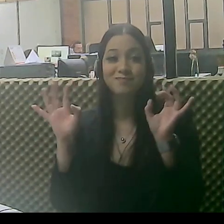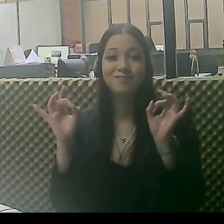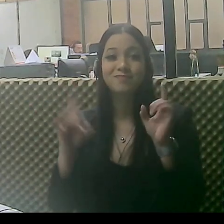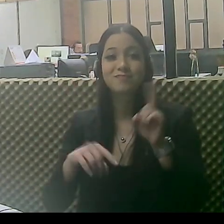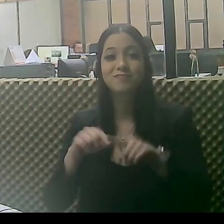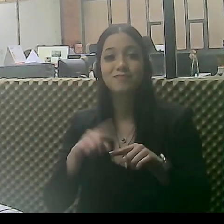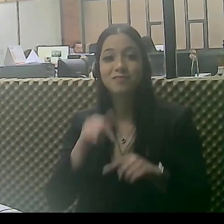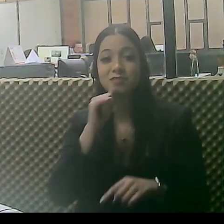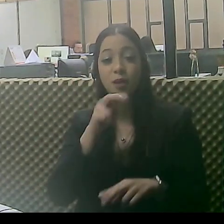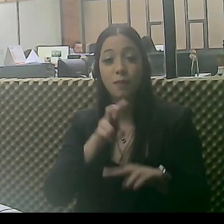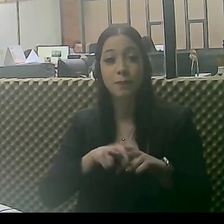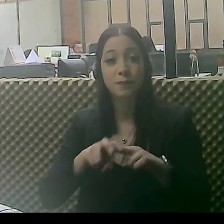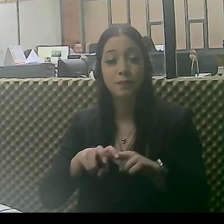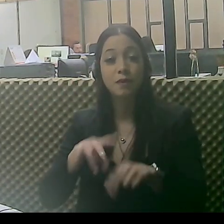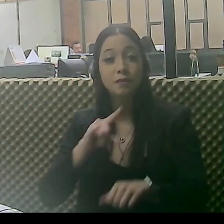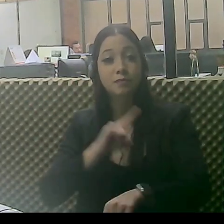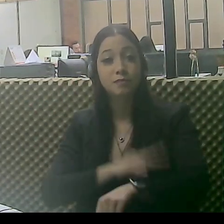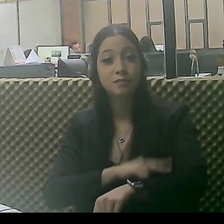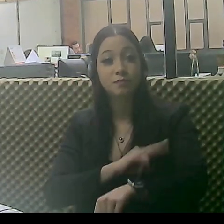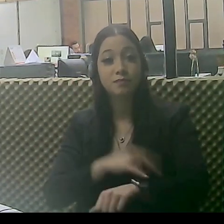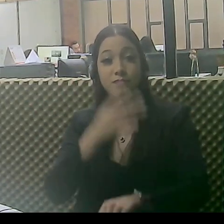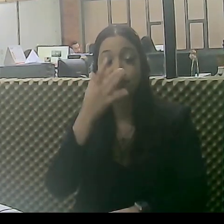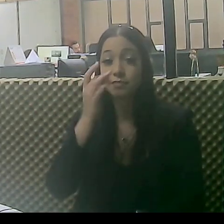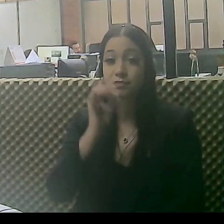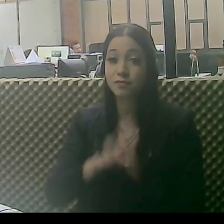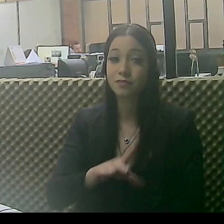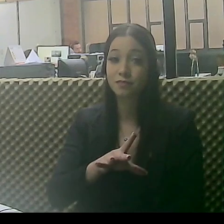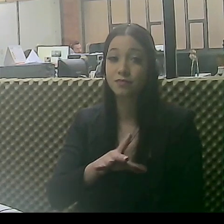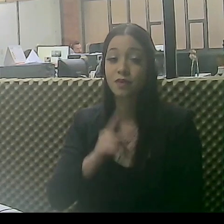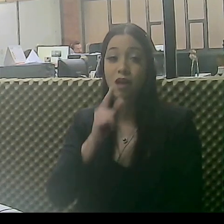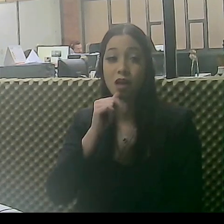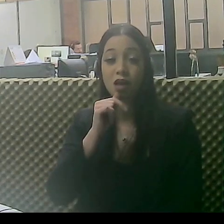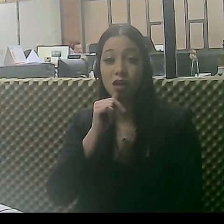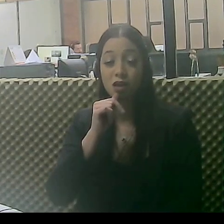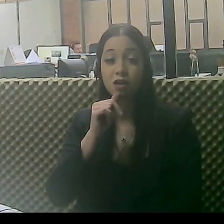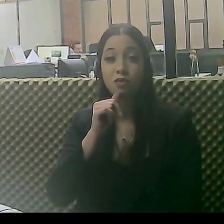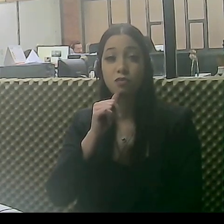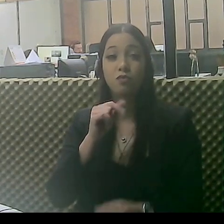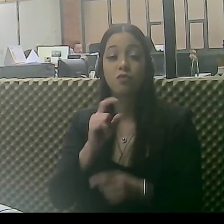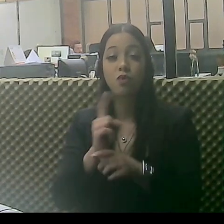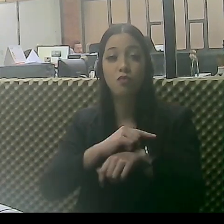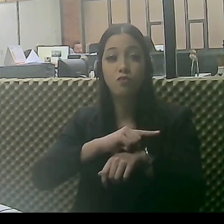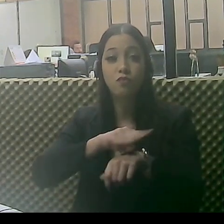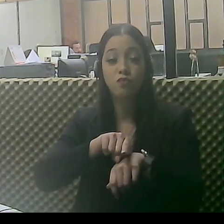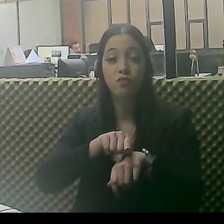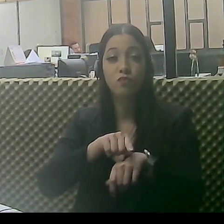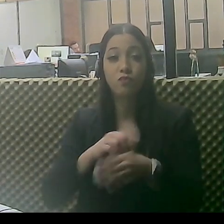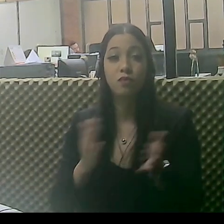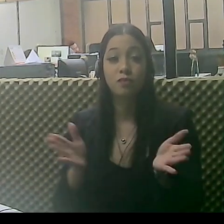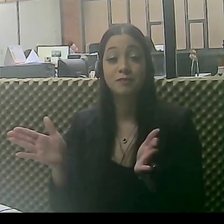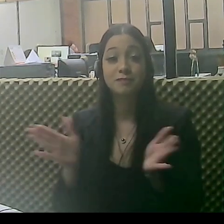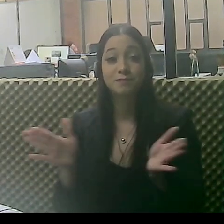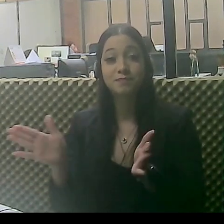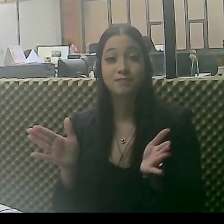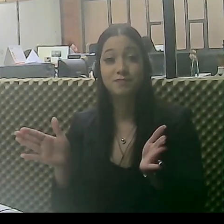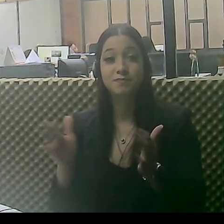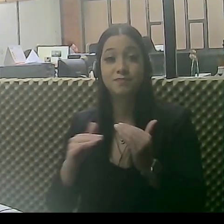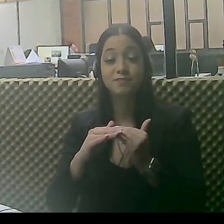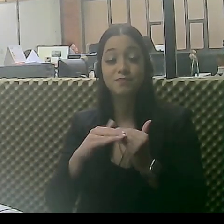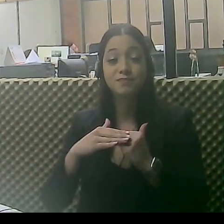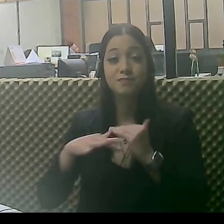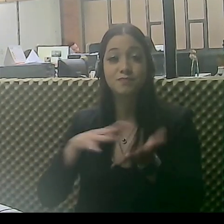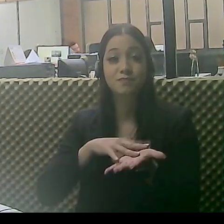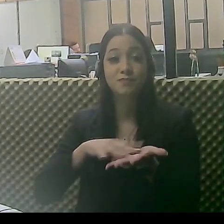itens como bancos, banheiros, lixeiras, caixas d'água, hidrômetros, rampas de acessibilidade, piso